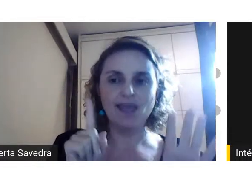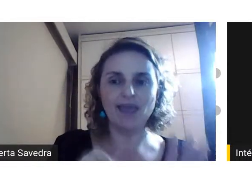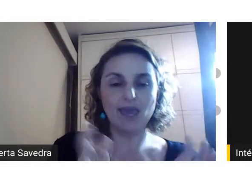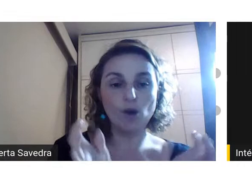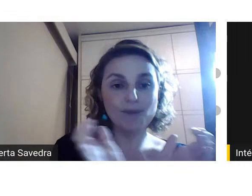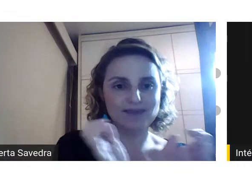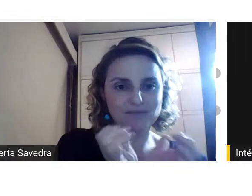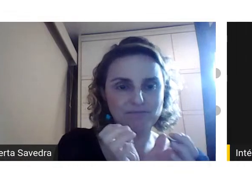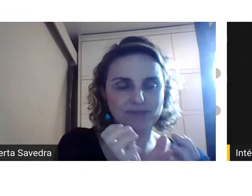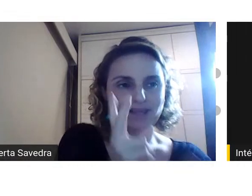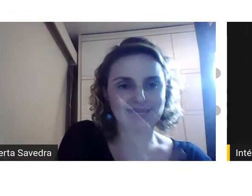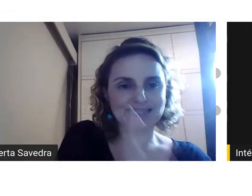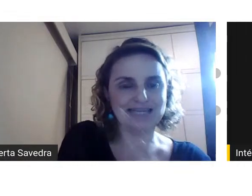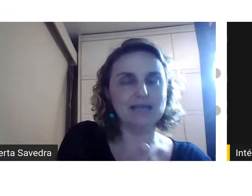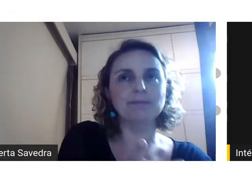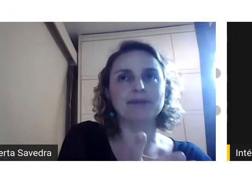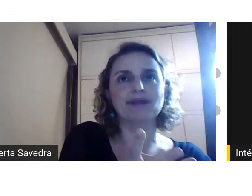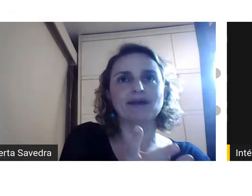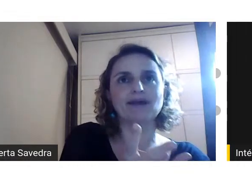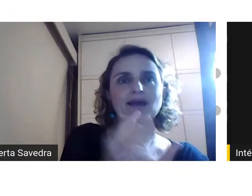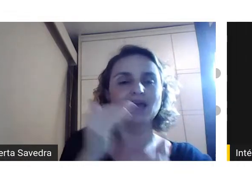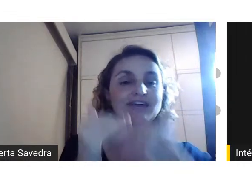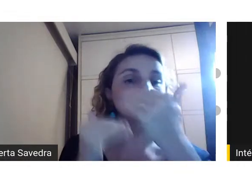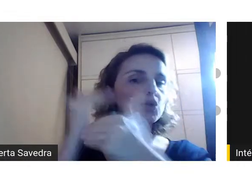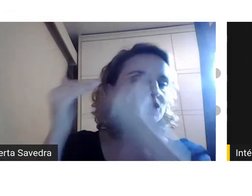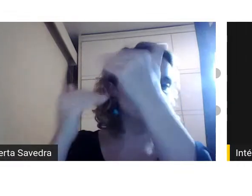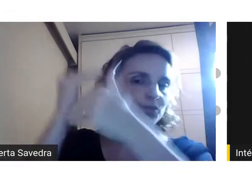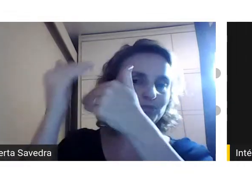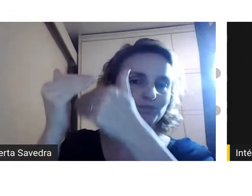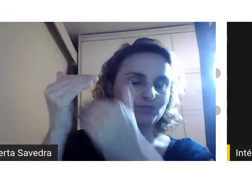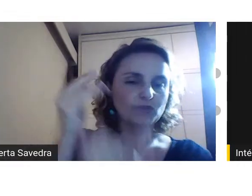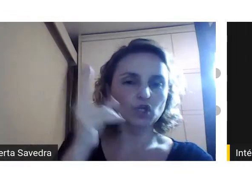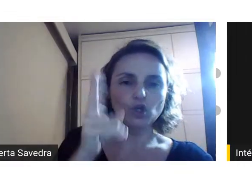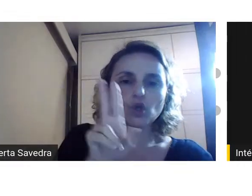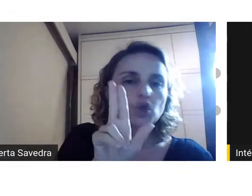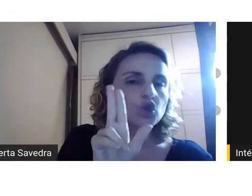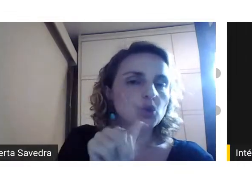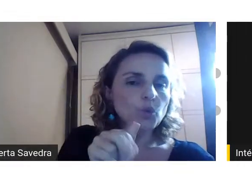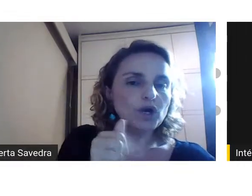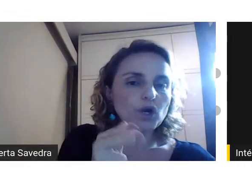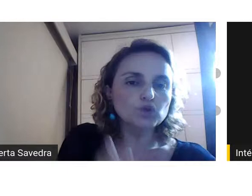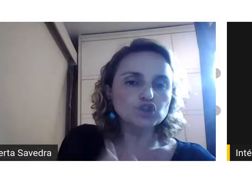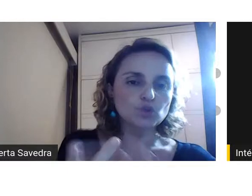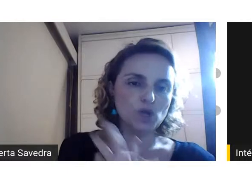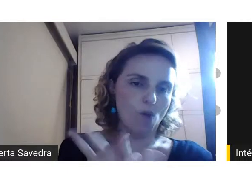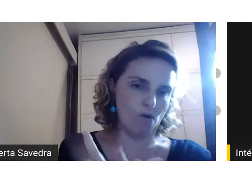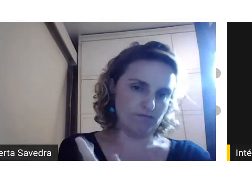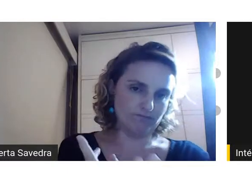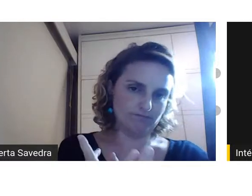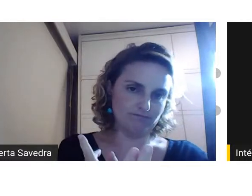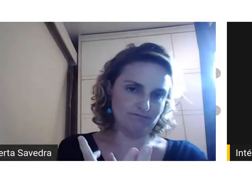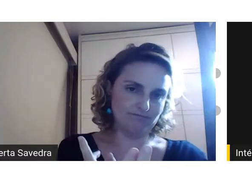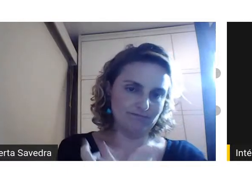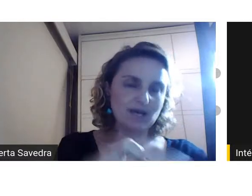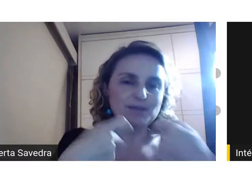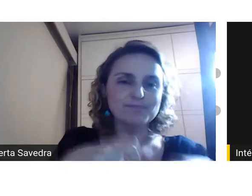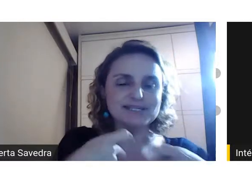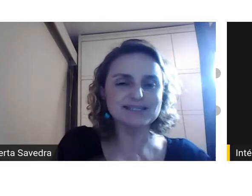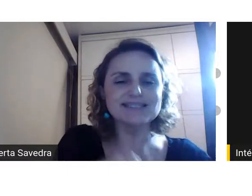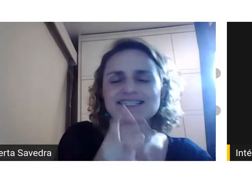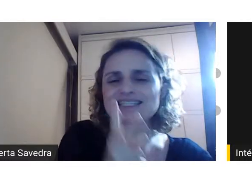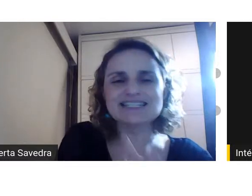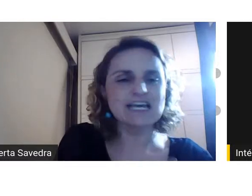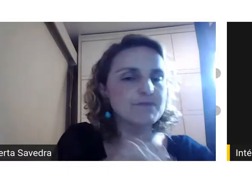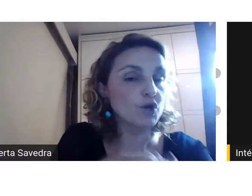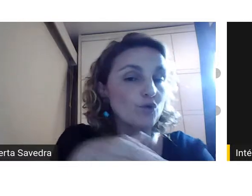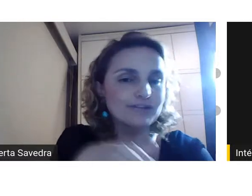a gente vai usar para que esses possam eles mesmos tem essa essa opinião crítica desenvolver essa opinião